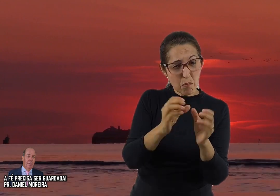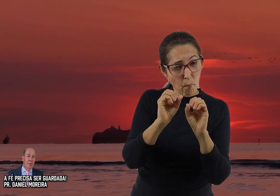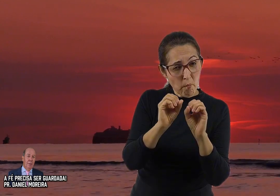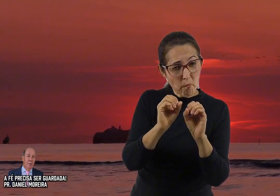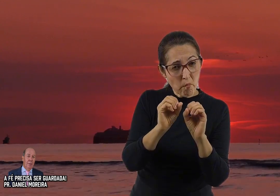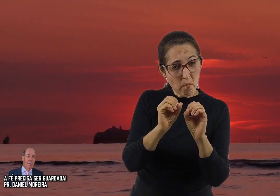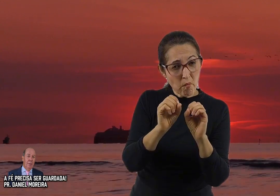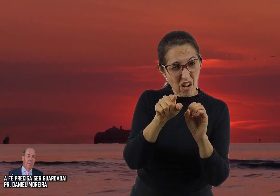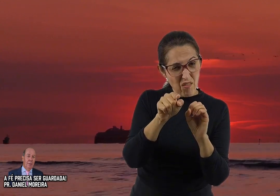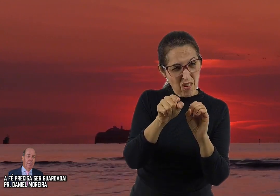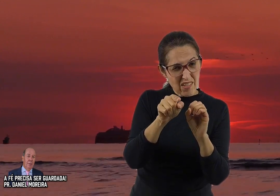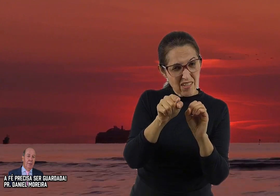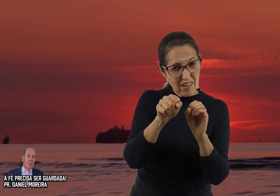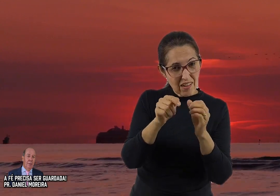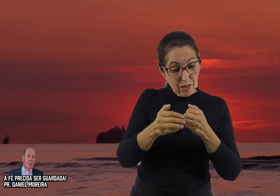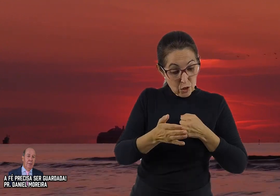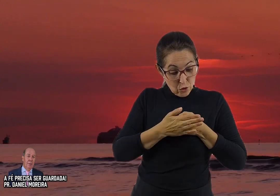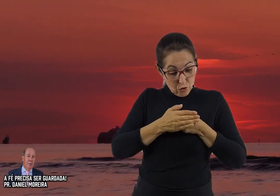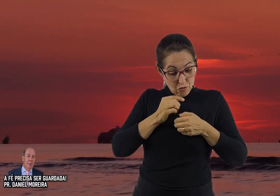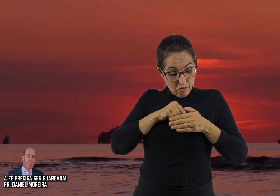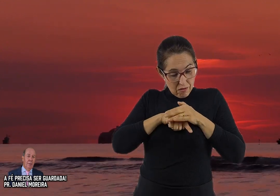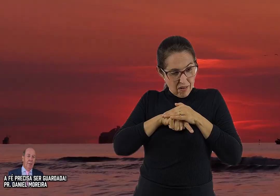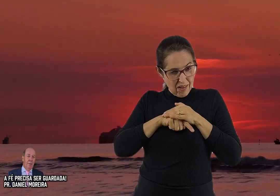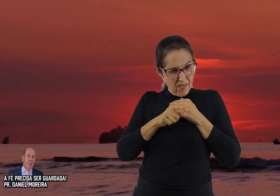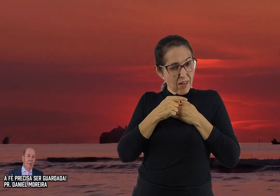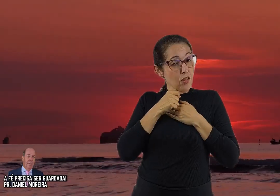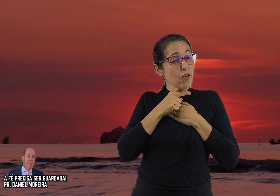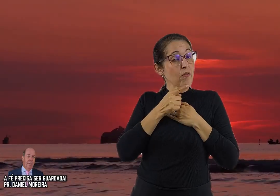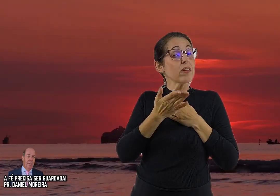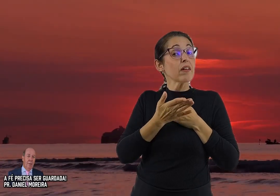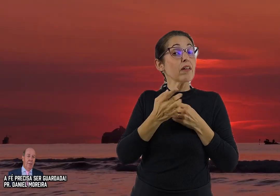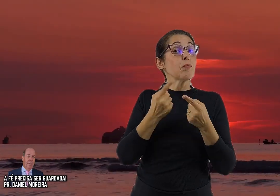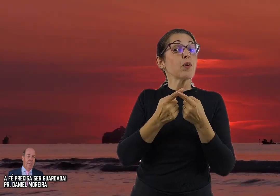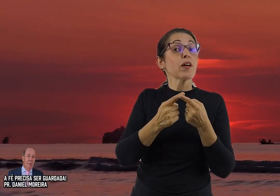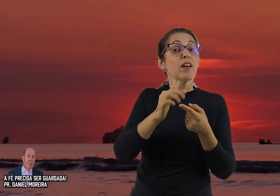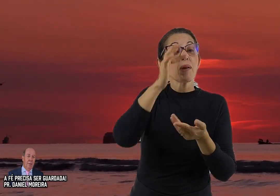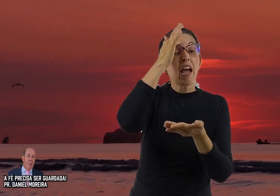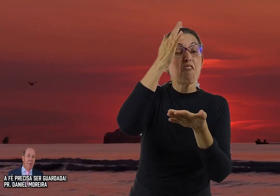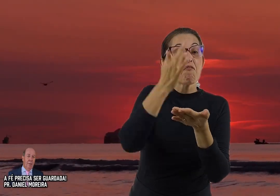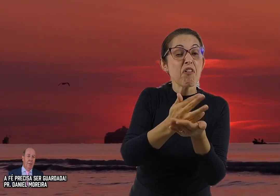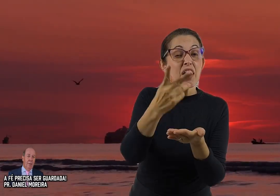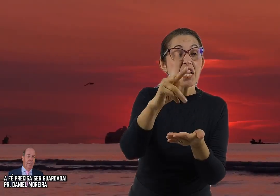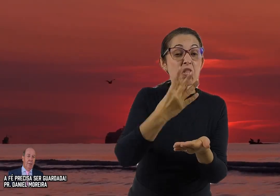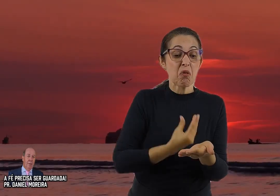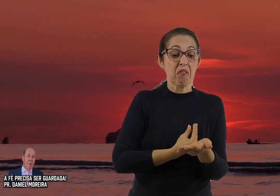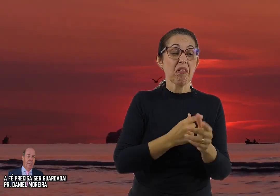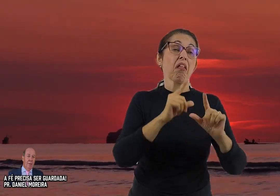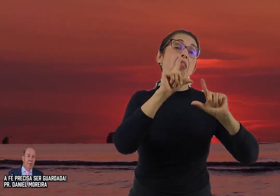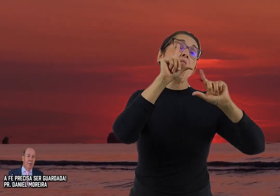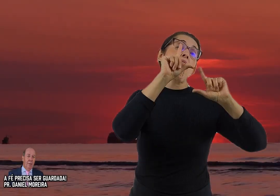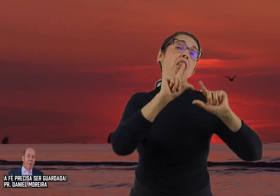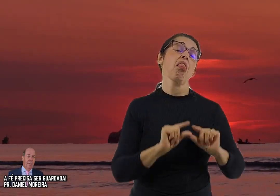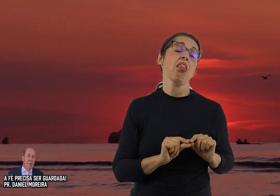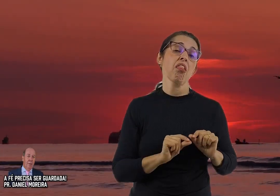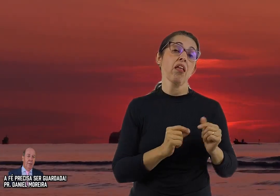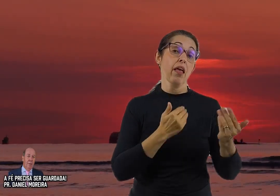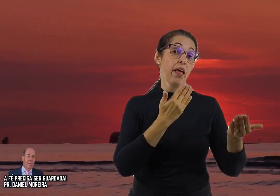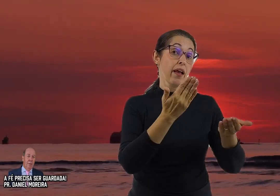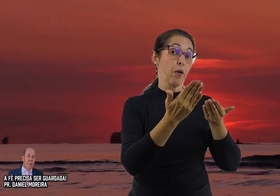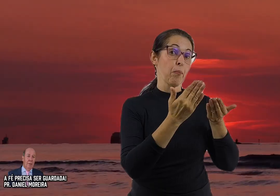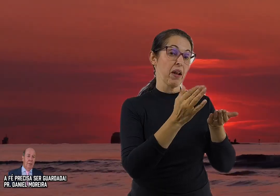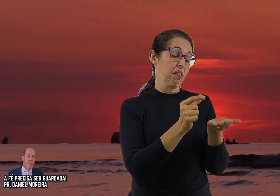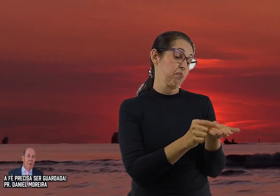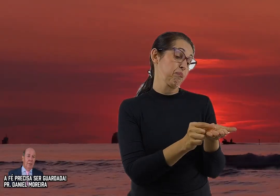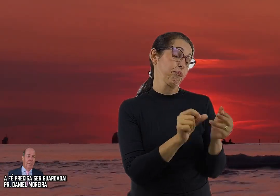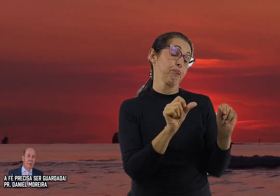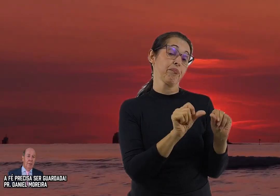não crê? Lá no fundo você não crê mais, fica até duvidando, porque a fé é uma bijuteria na sua vida. Só isso.